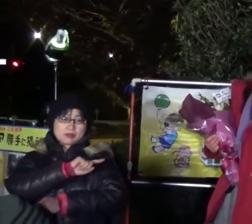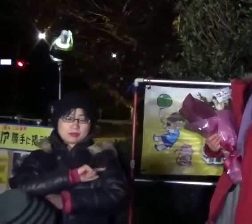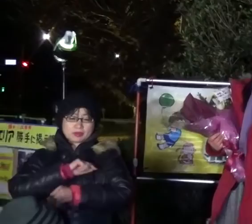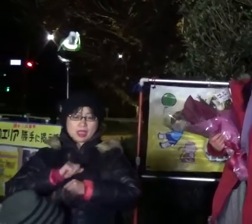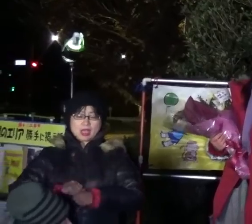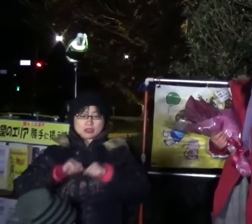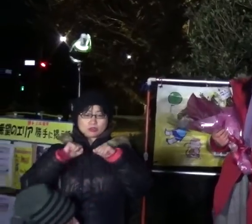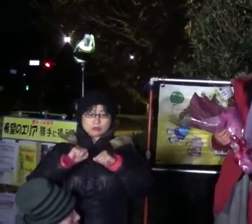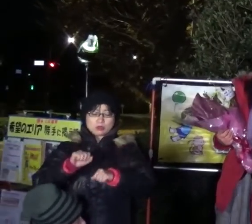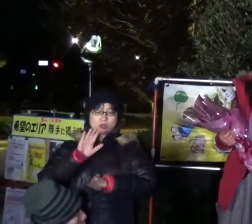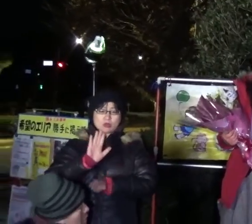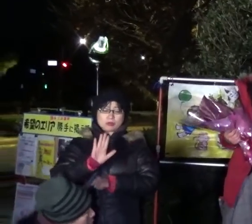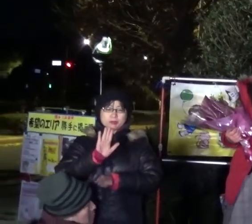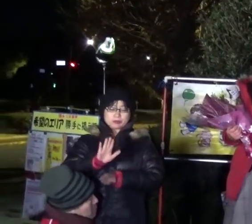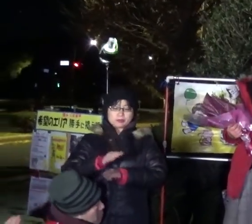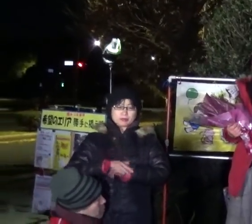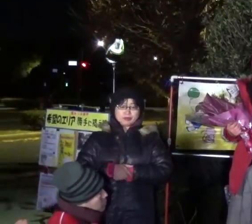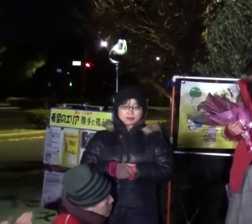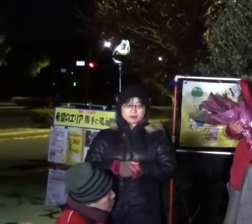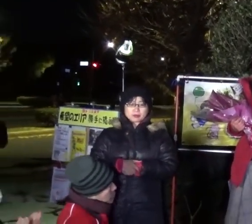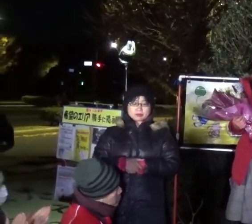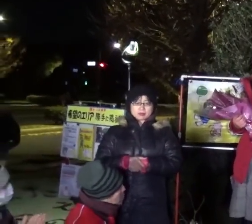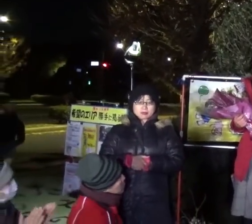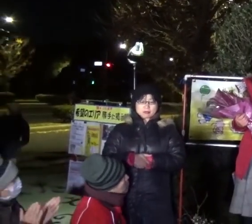てあるものを